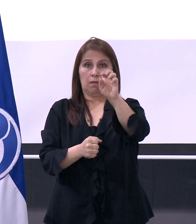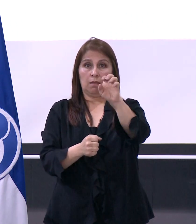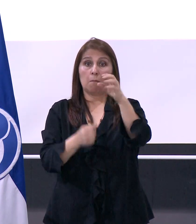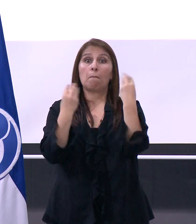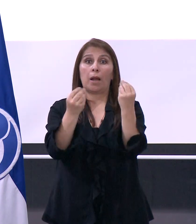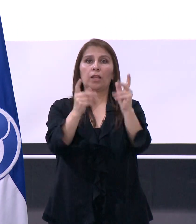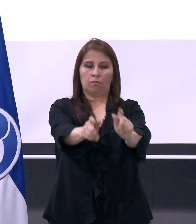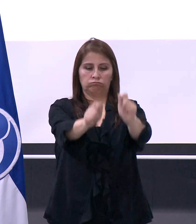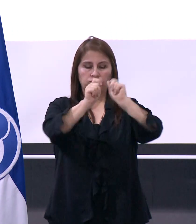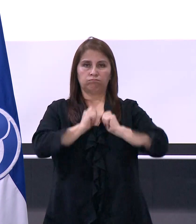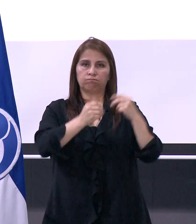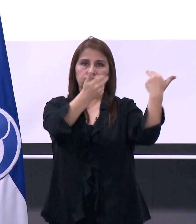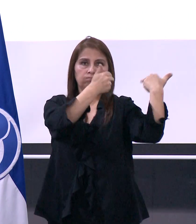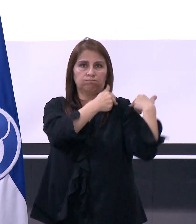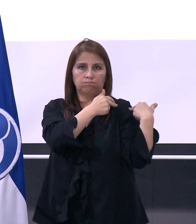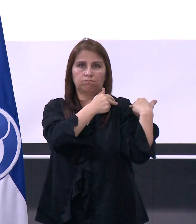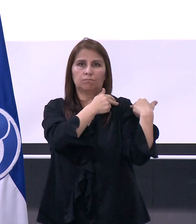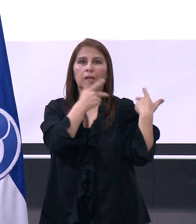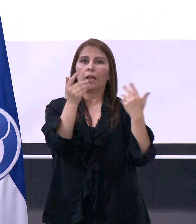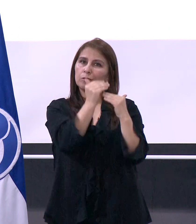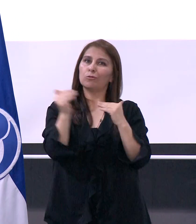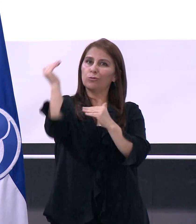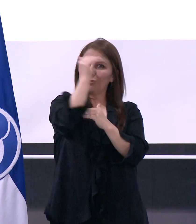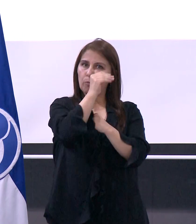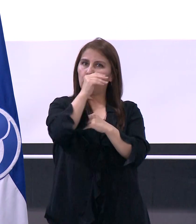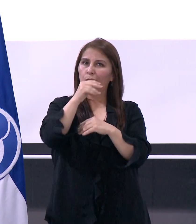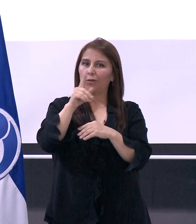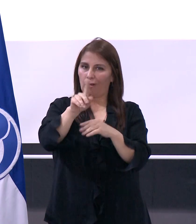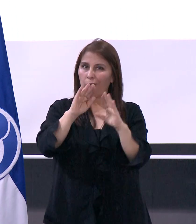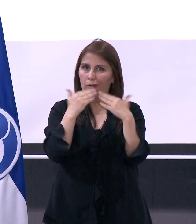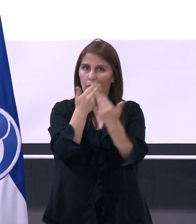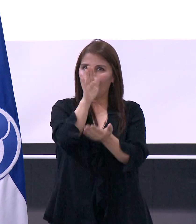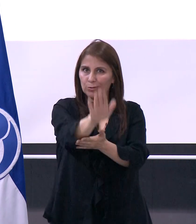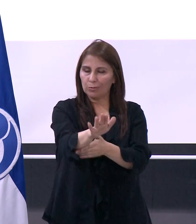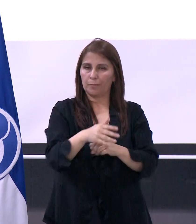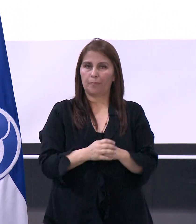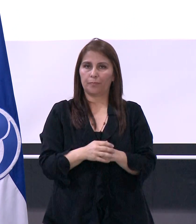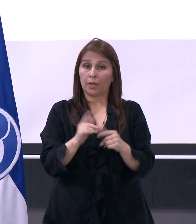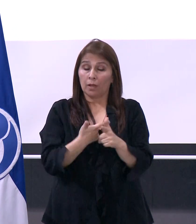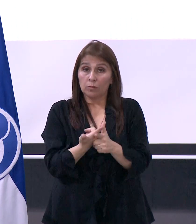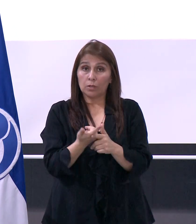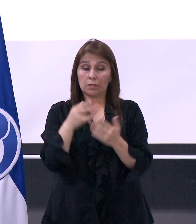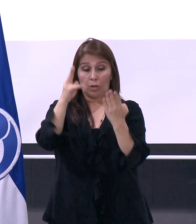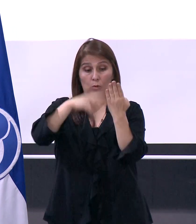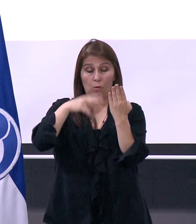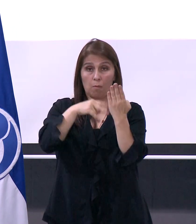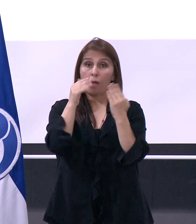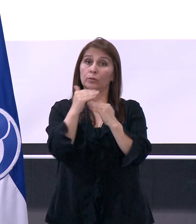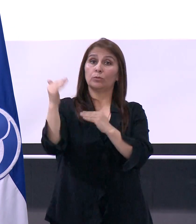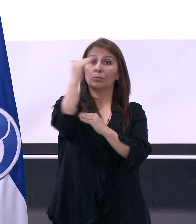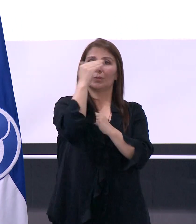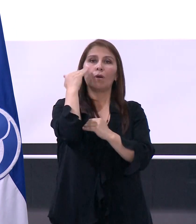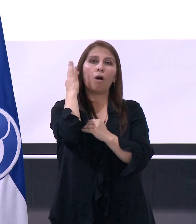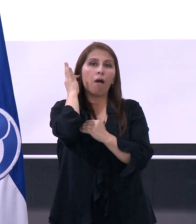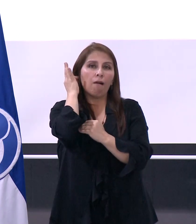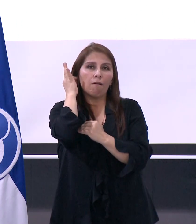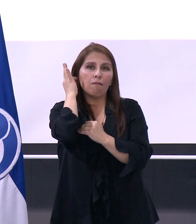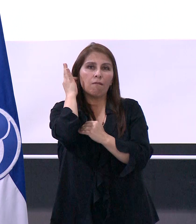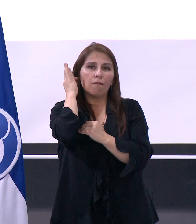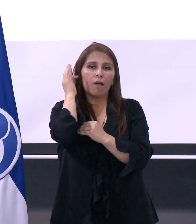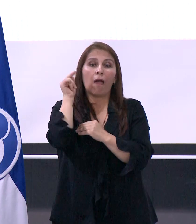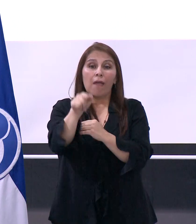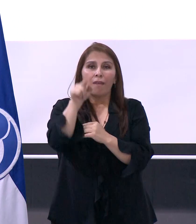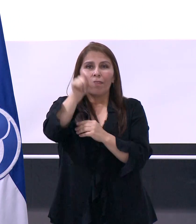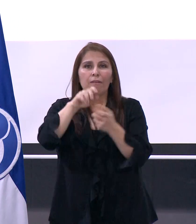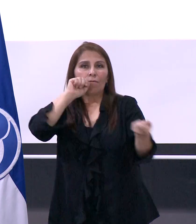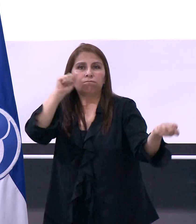la propuesta que trajo en su momento ras que fue convertir el ipe n superior normal superior universitario femenina en universidad